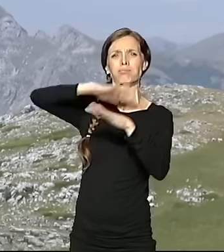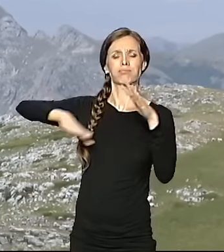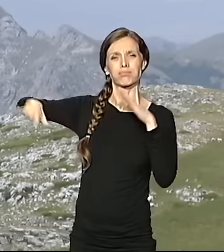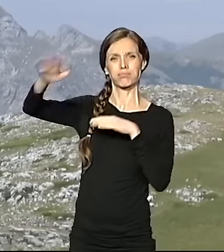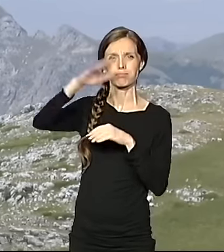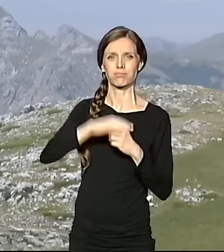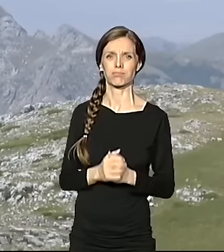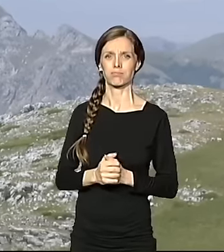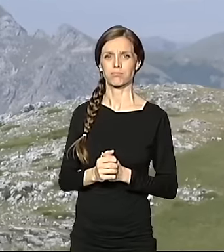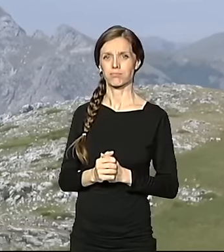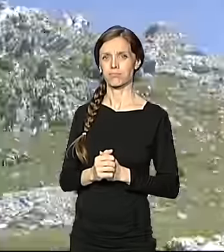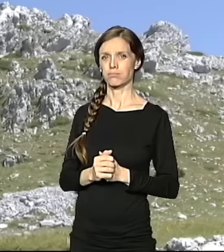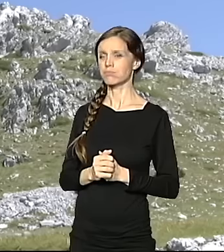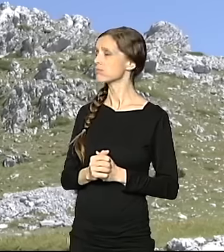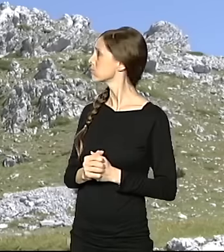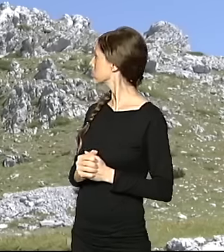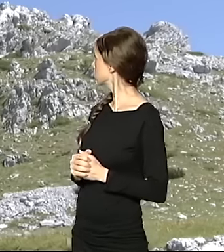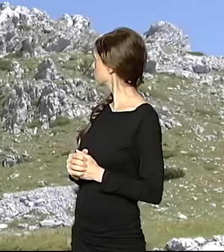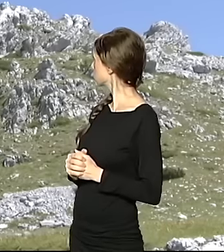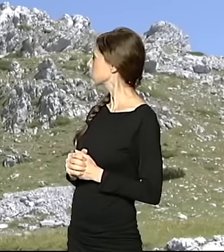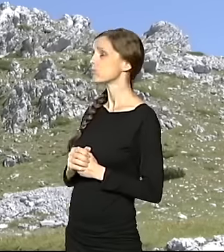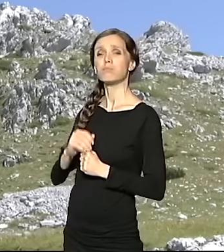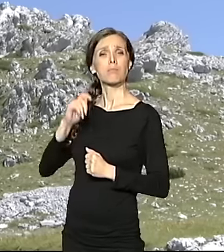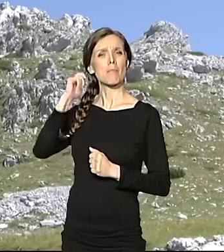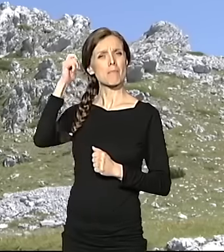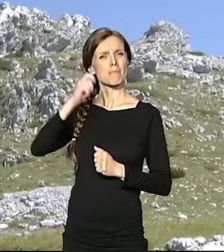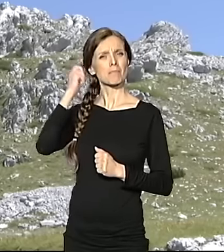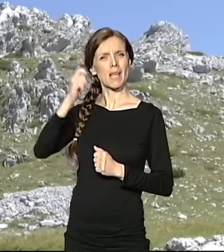Zapjevaj, popjevaj, sivi